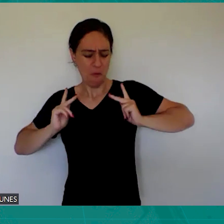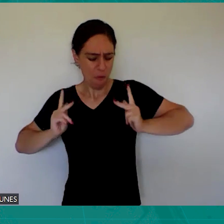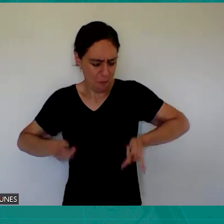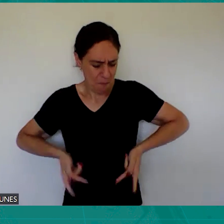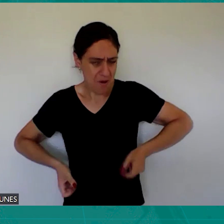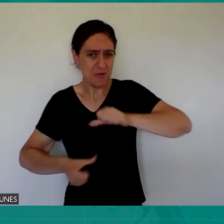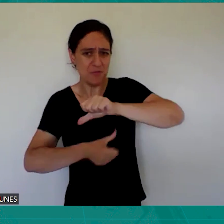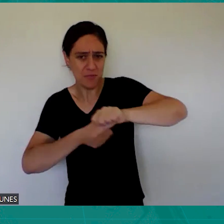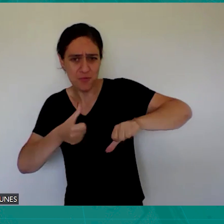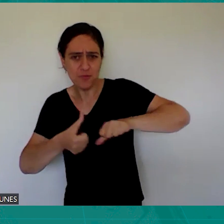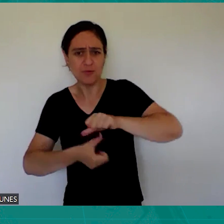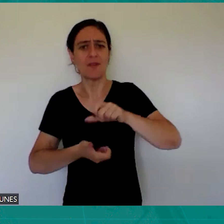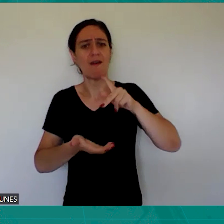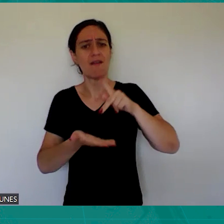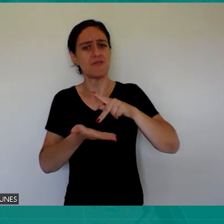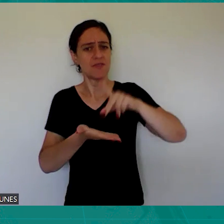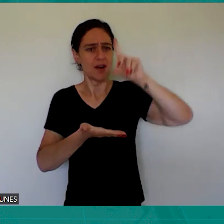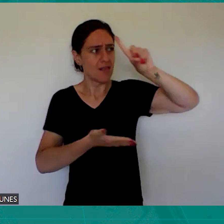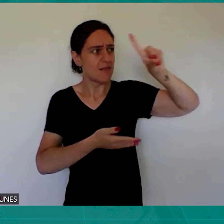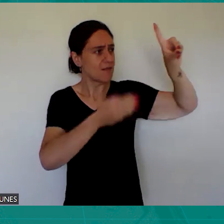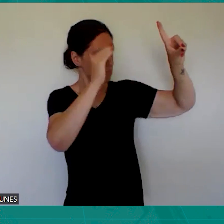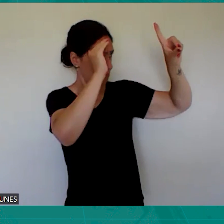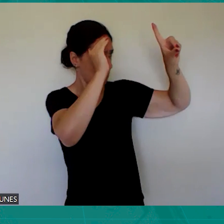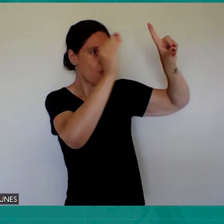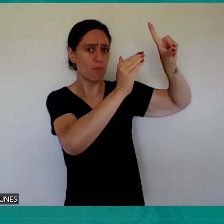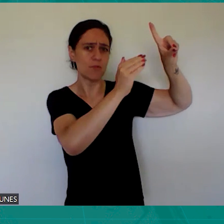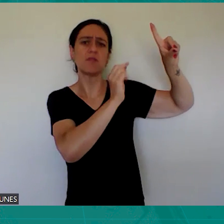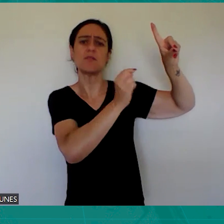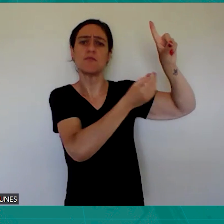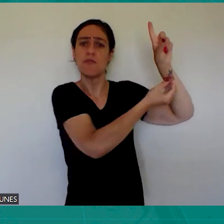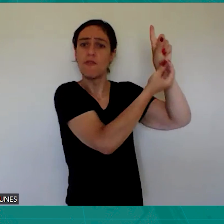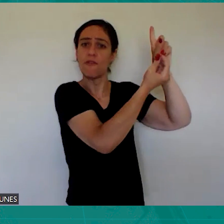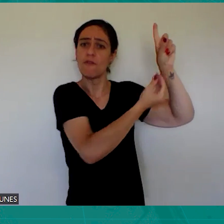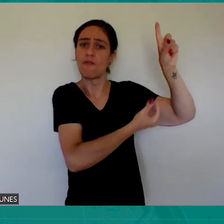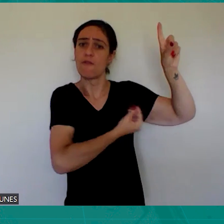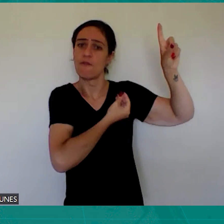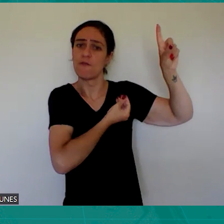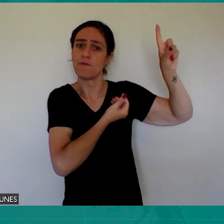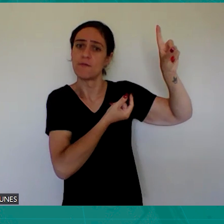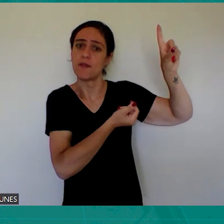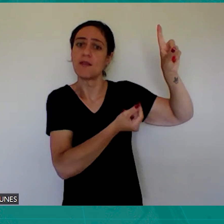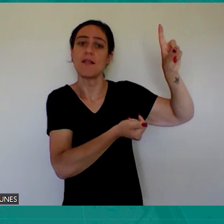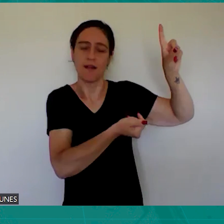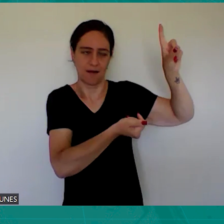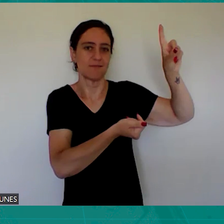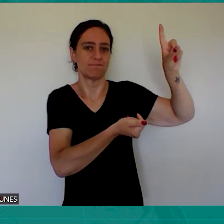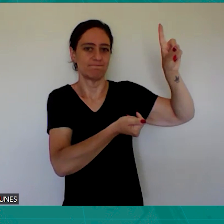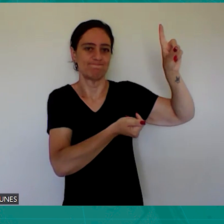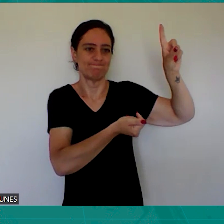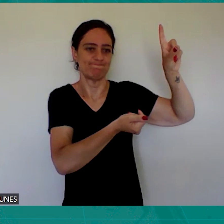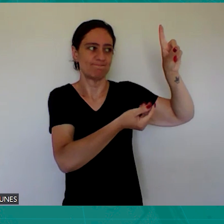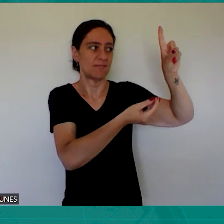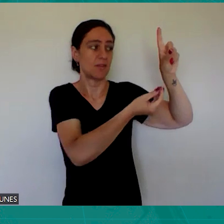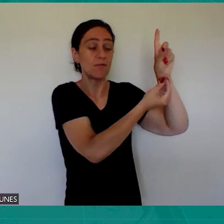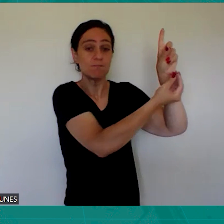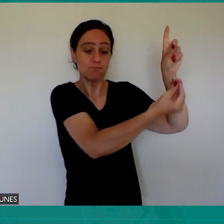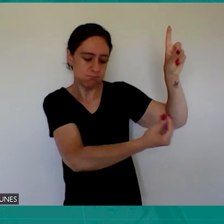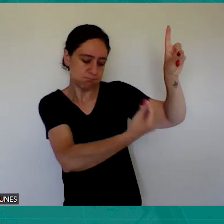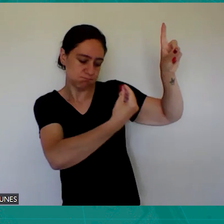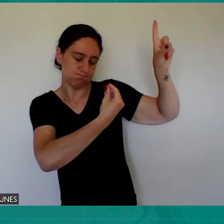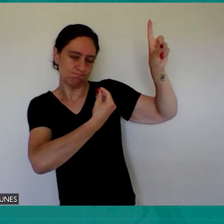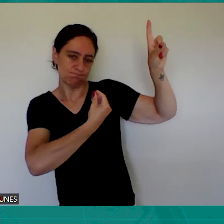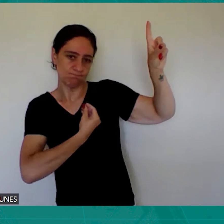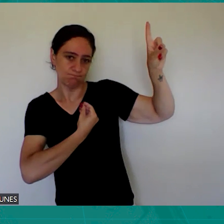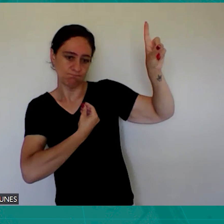de Deus é a vida eterna que o homem precisa receber. E a vida